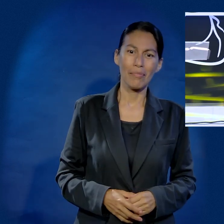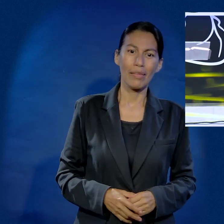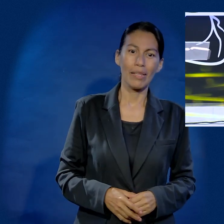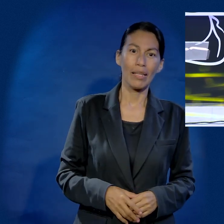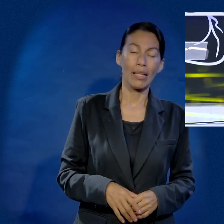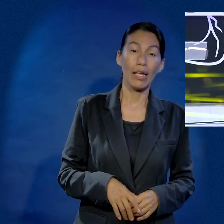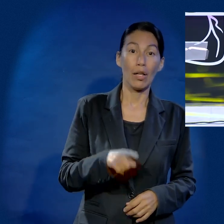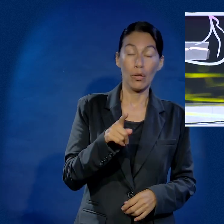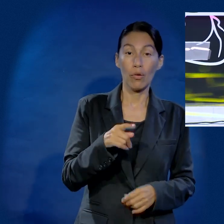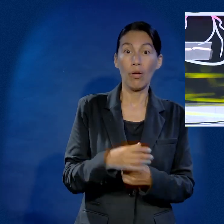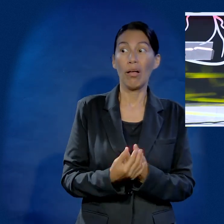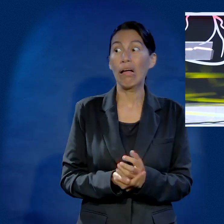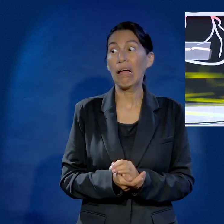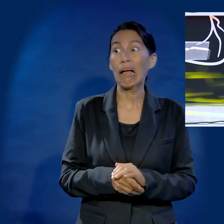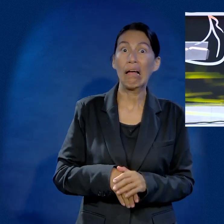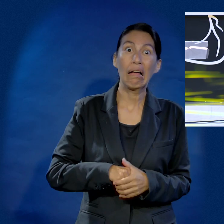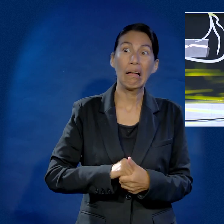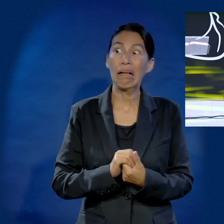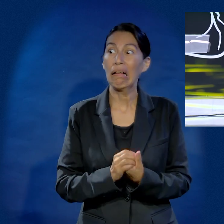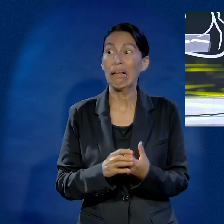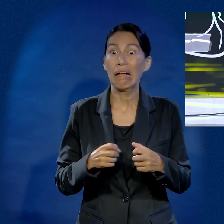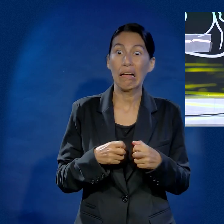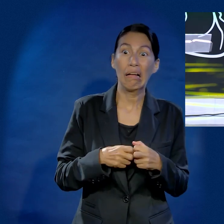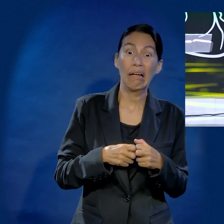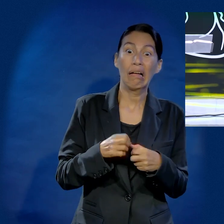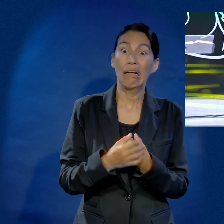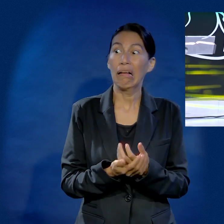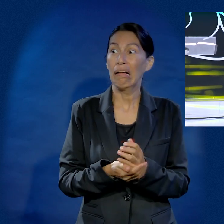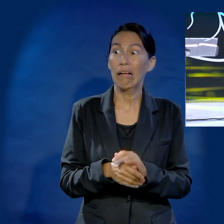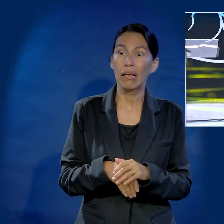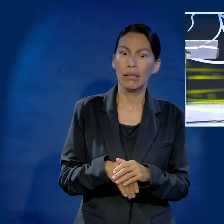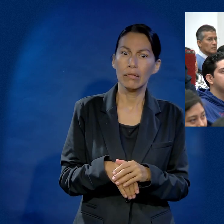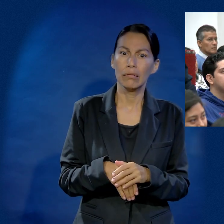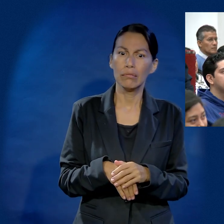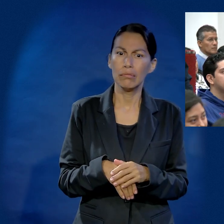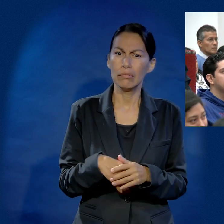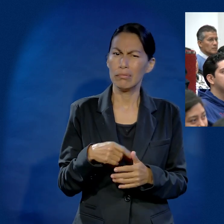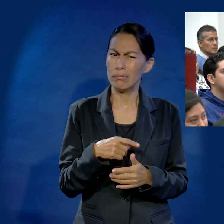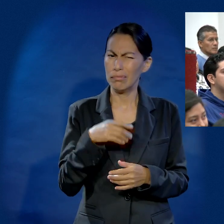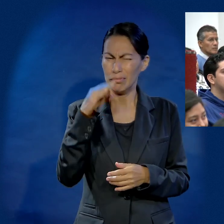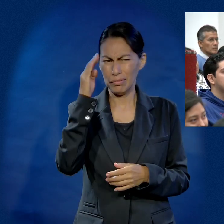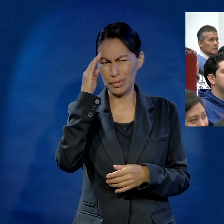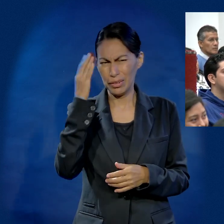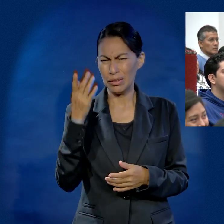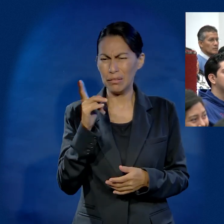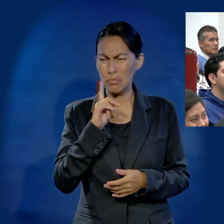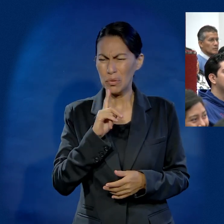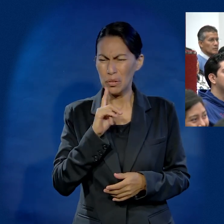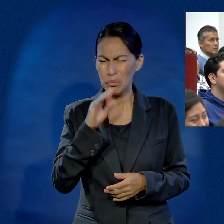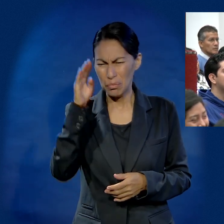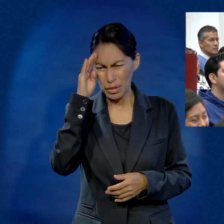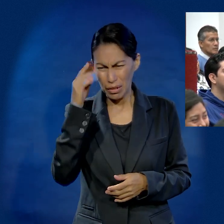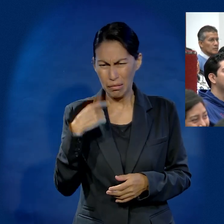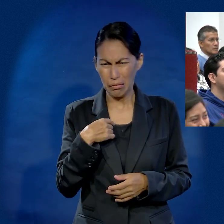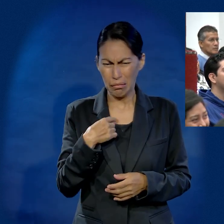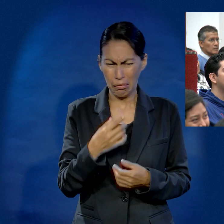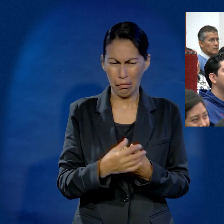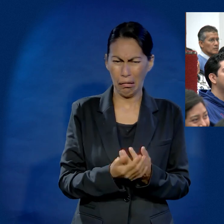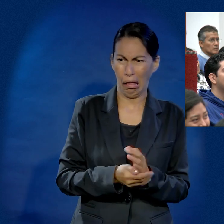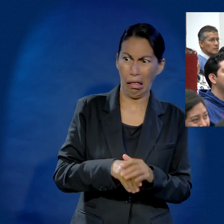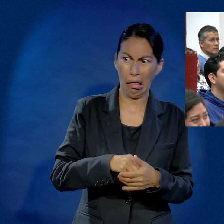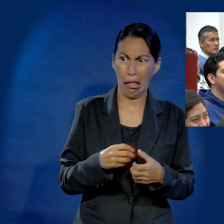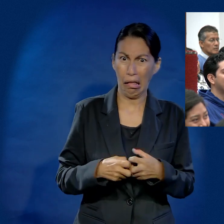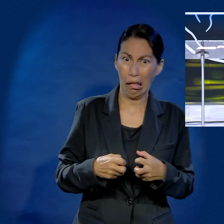que quieres? Esto te mató ya. Porque ella dice, ¿en manos de quién estoy? Tiene